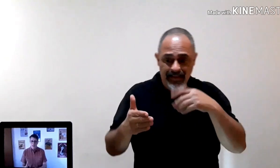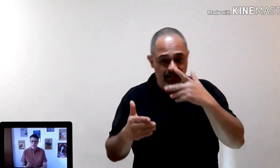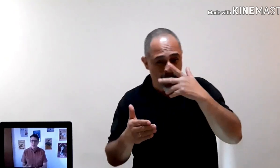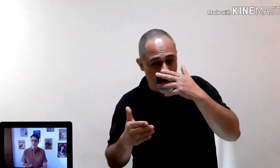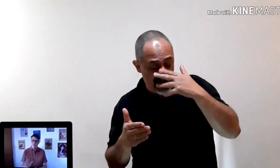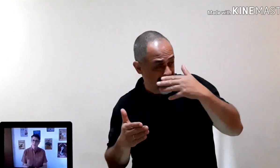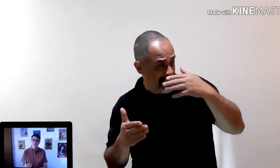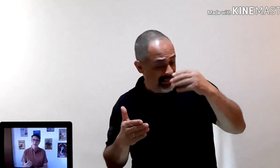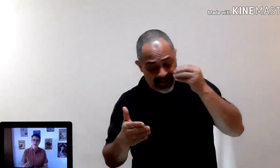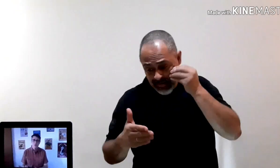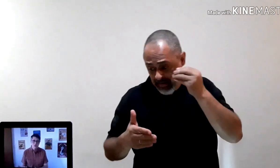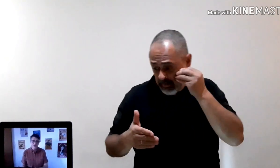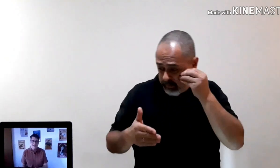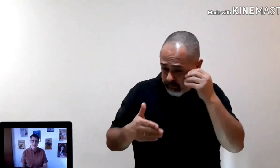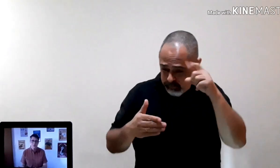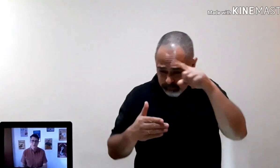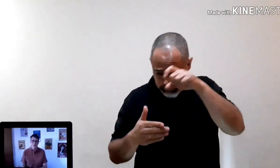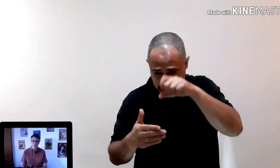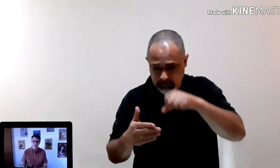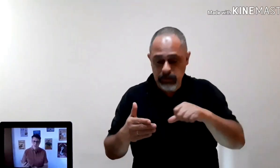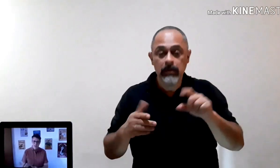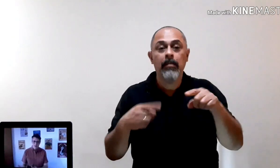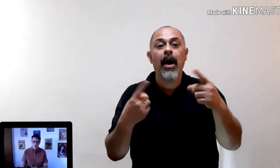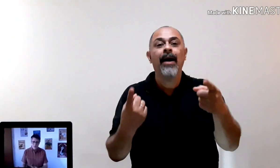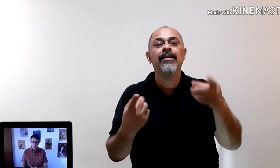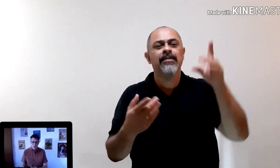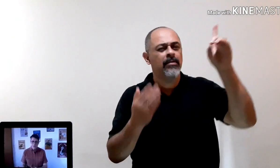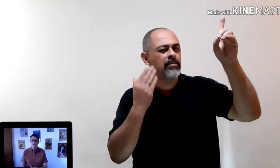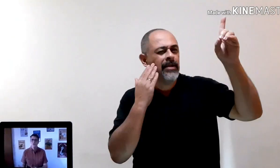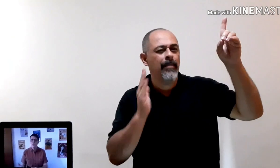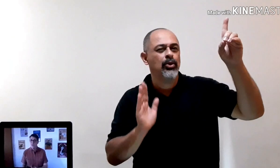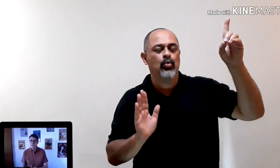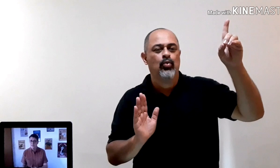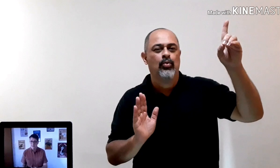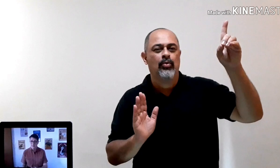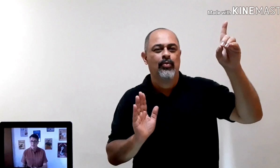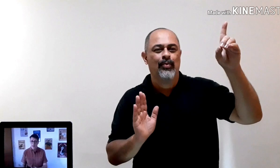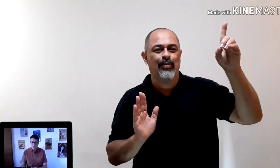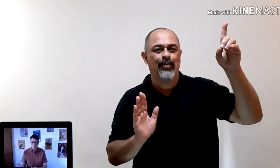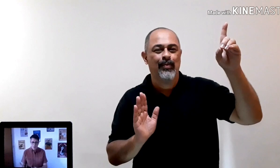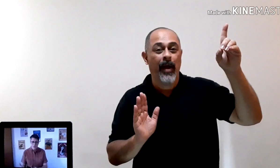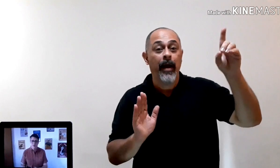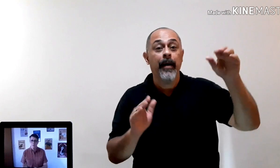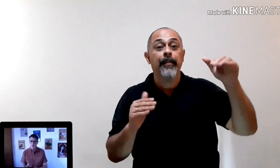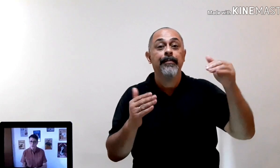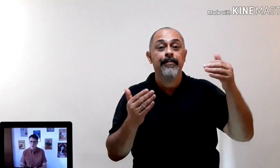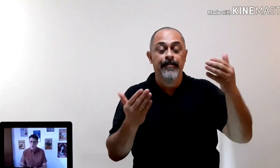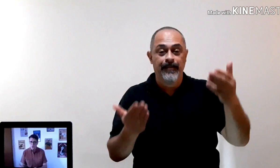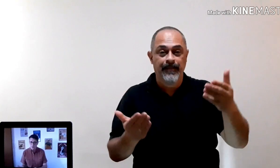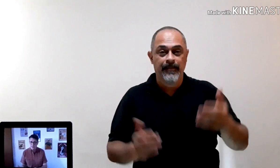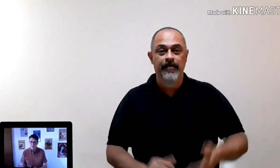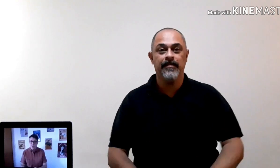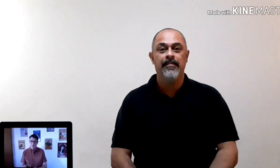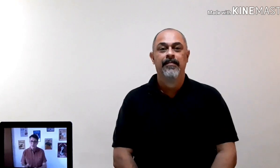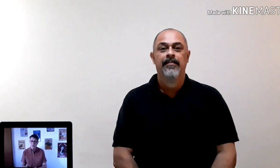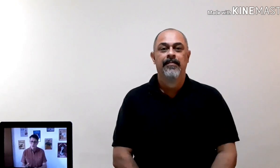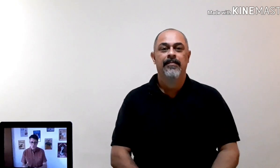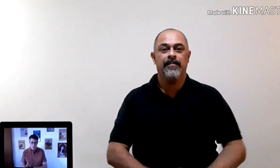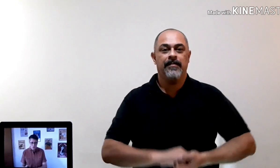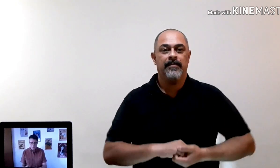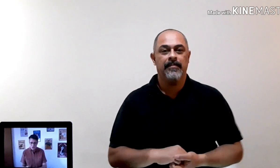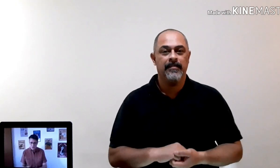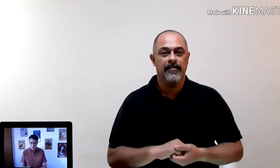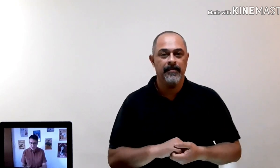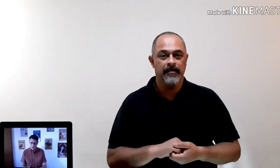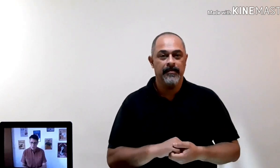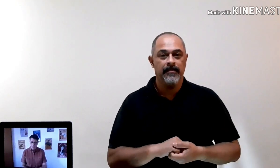olhar na Bíblia, de onde vêm essas provações, então no livro de Gênesis, lá no começo, capítulo 22, versículos